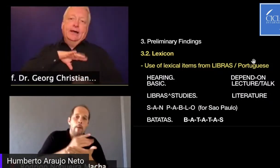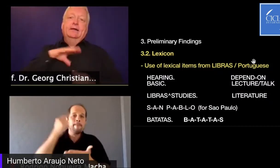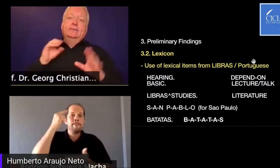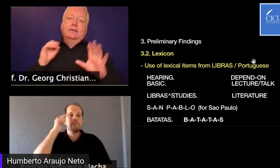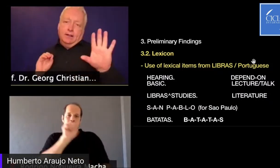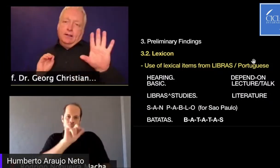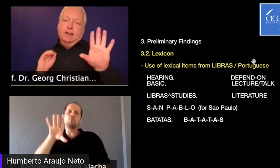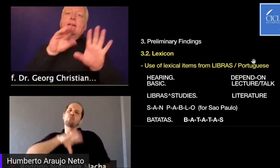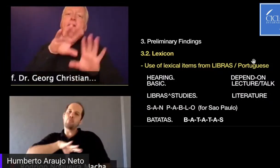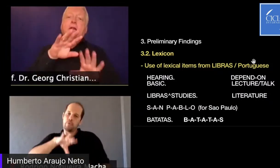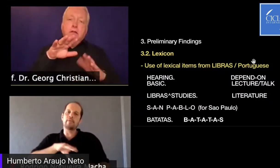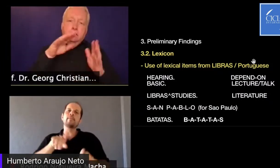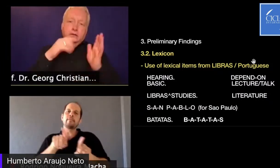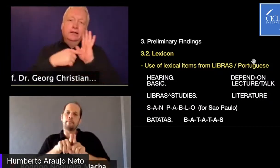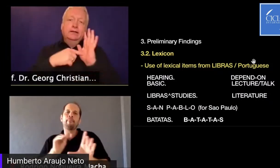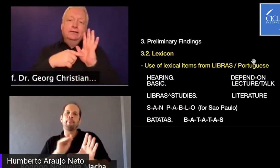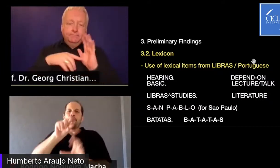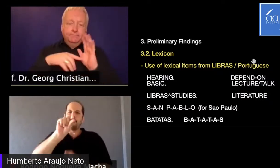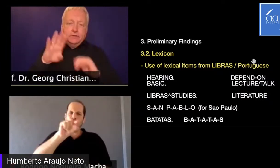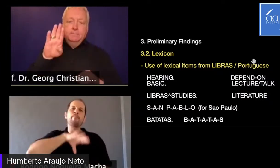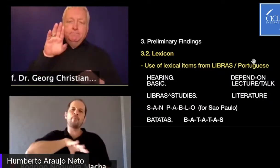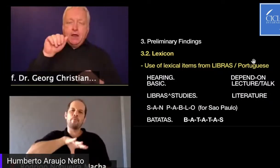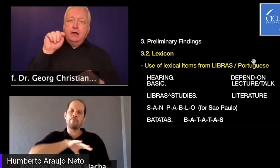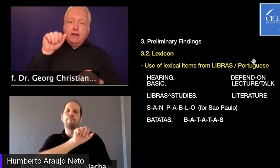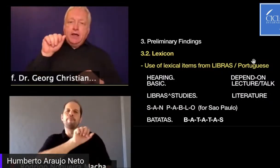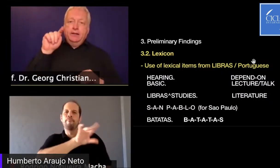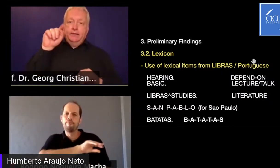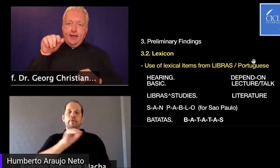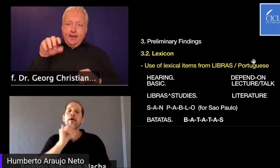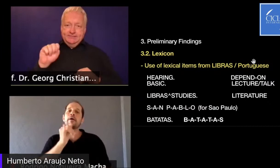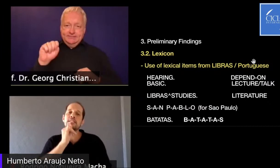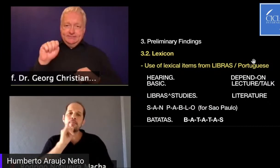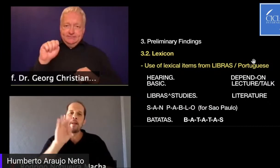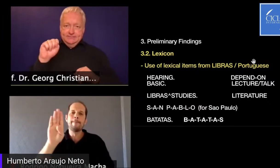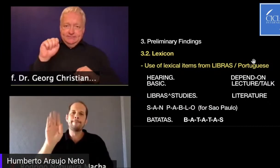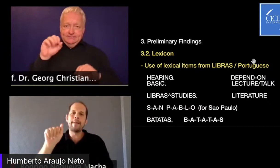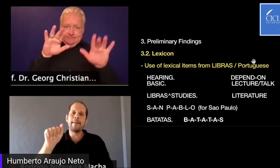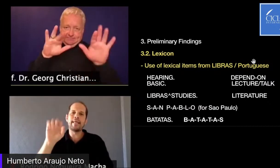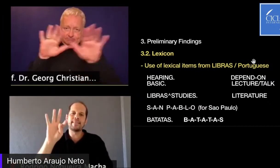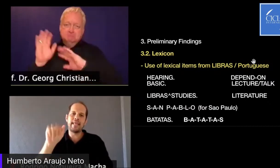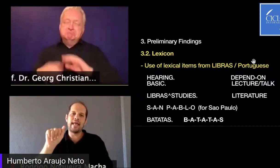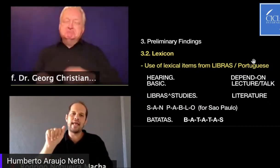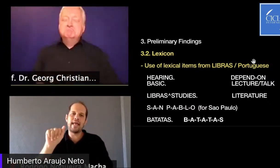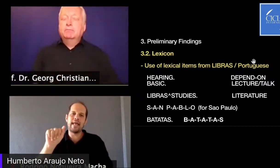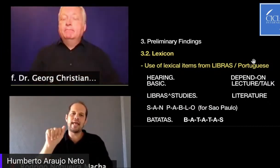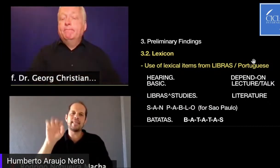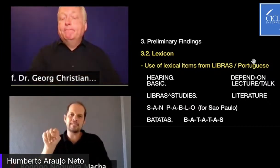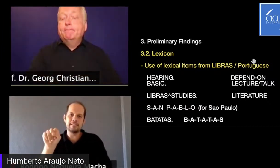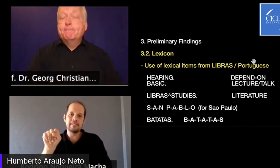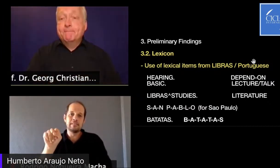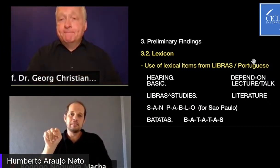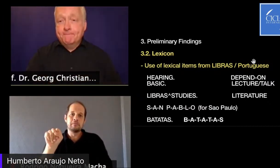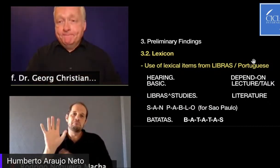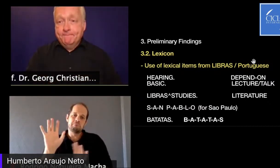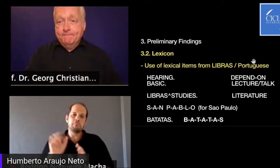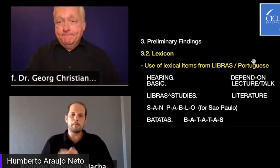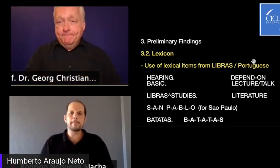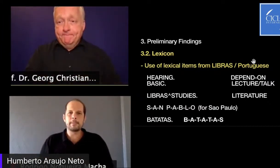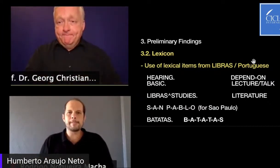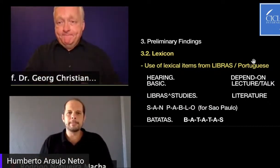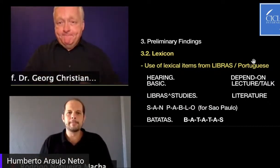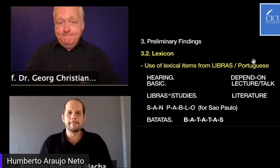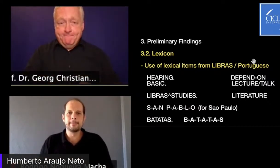tem as soletrações do português também aparecendo nessas produções, como